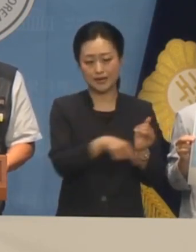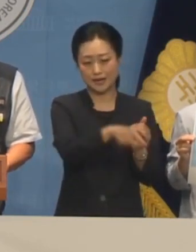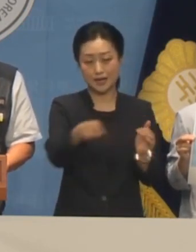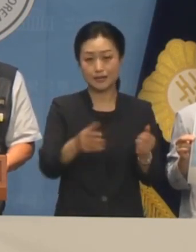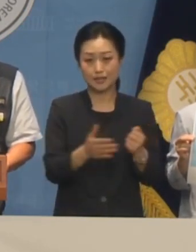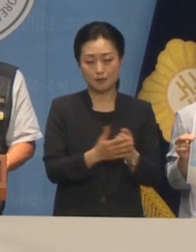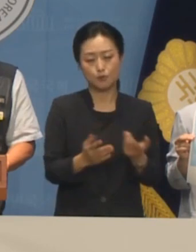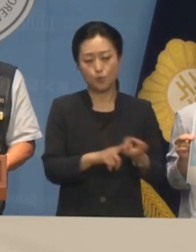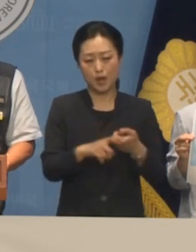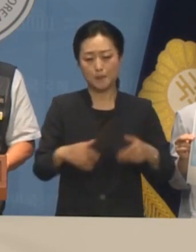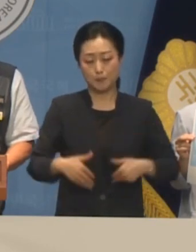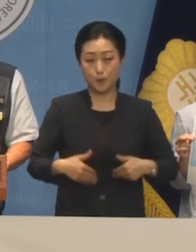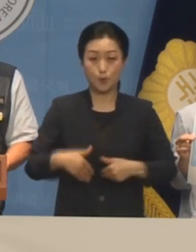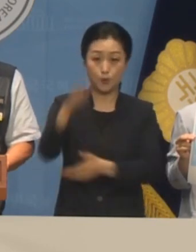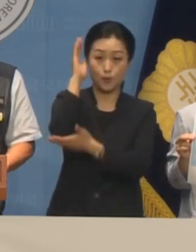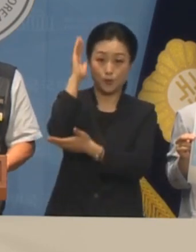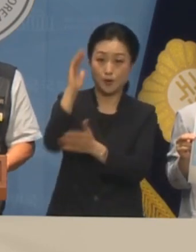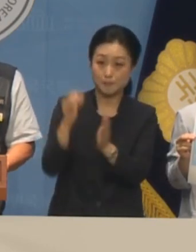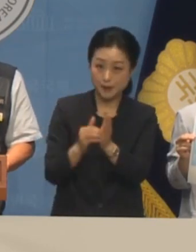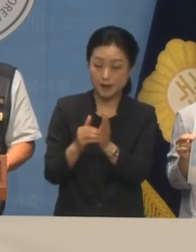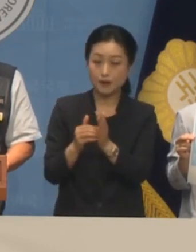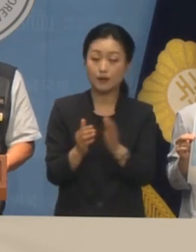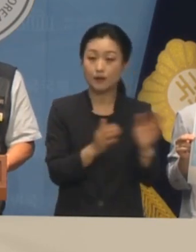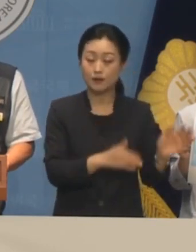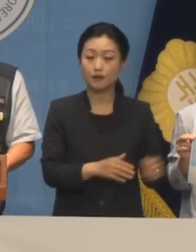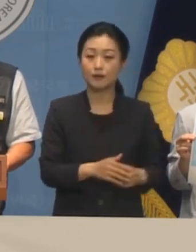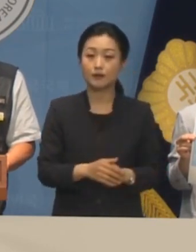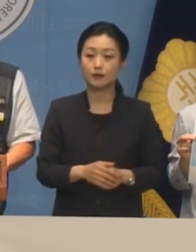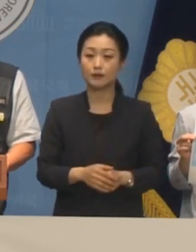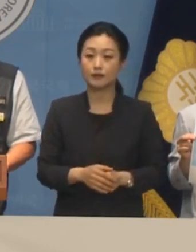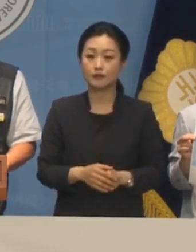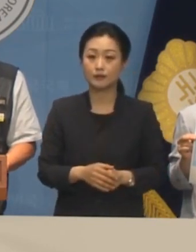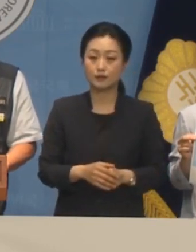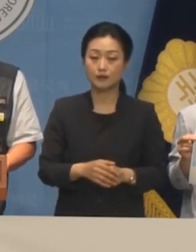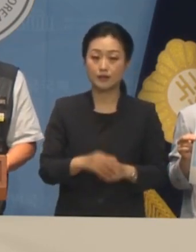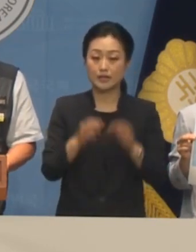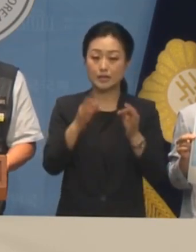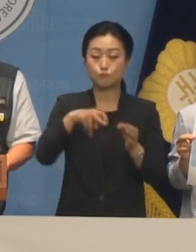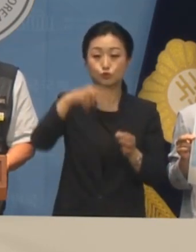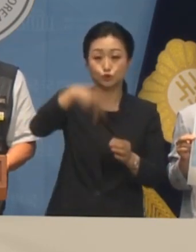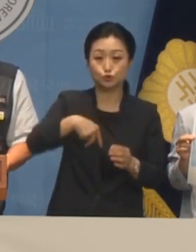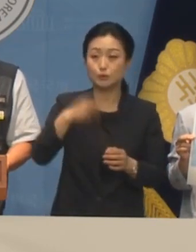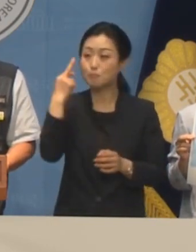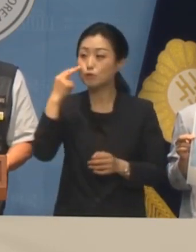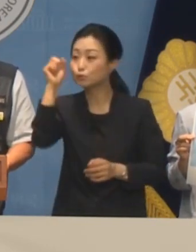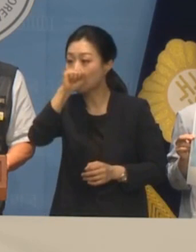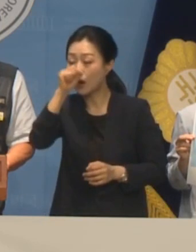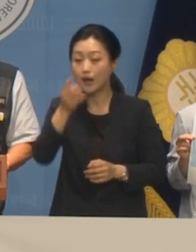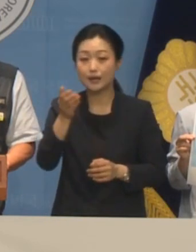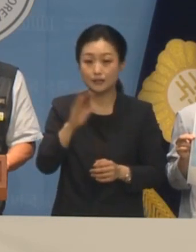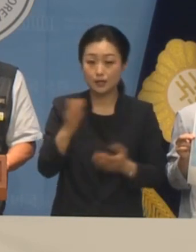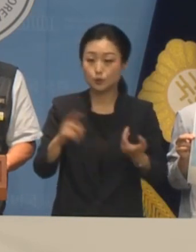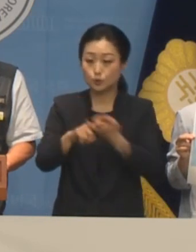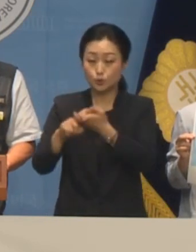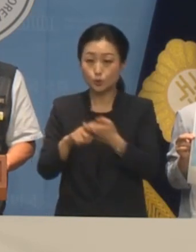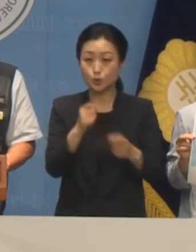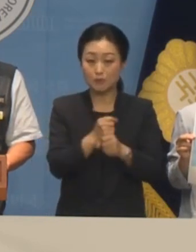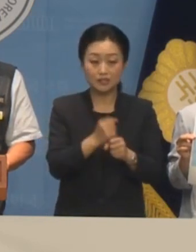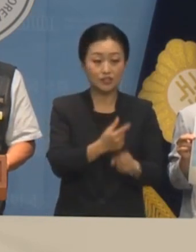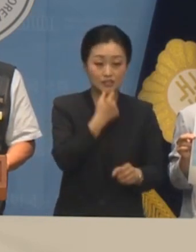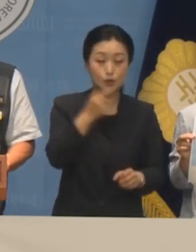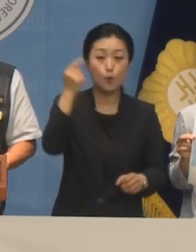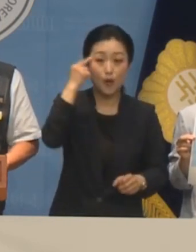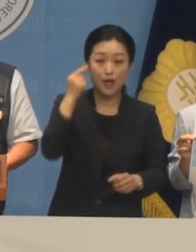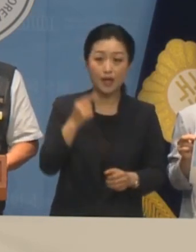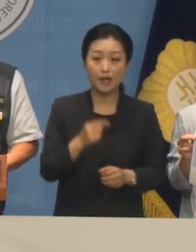역설했습니다 미국은 그렇게 좋아하면서 왜 노조는 그렇게 하는지 후보자 테보다 가벼운 망의 아버지 라고